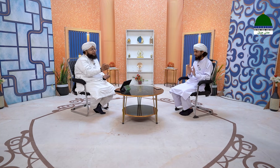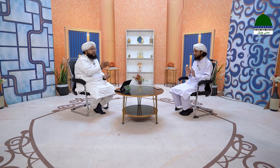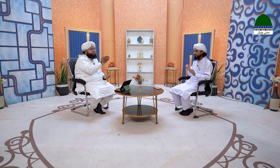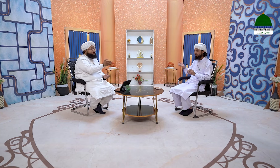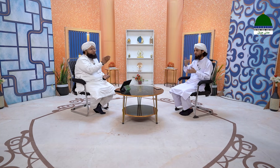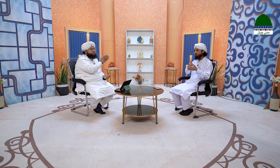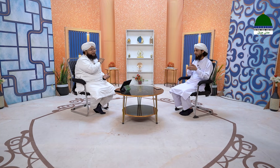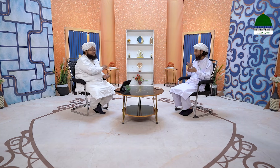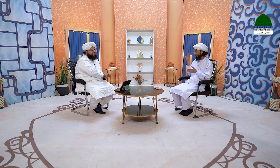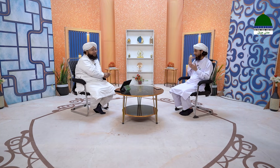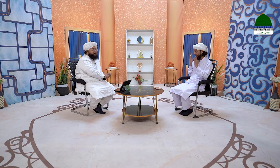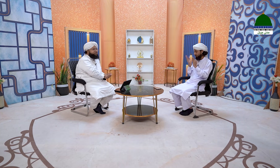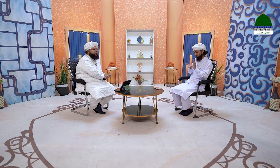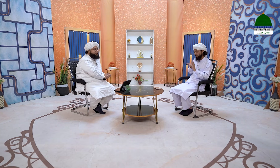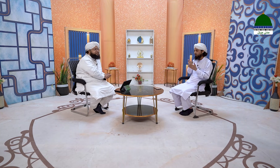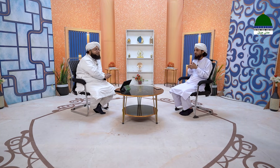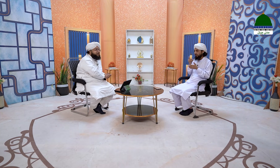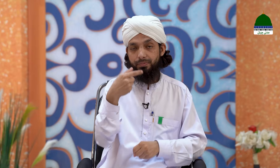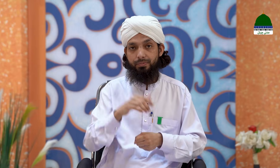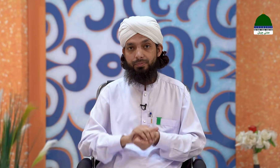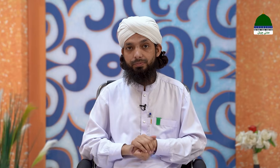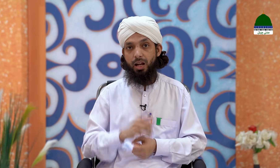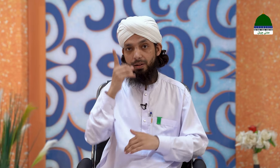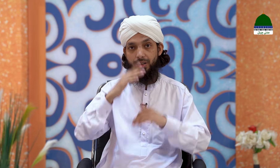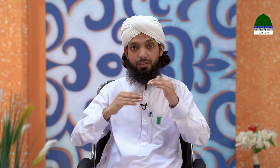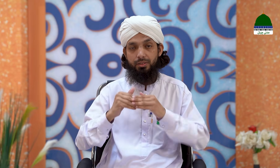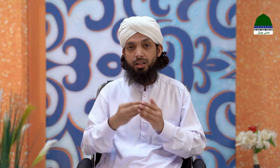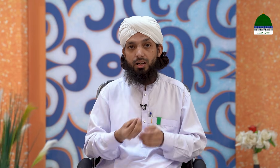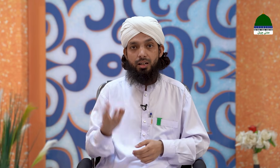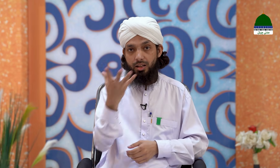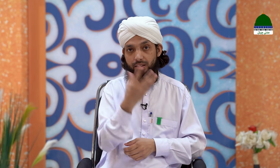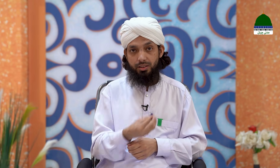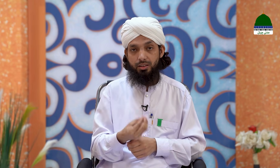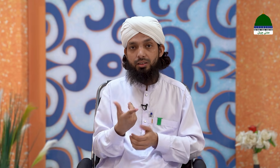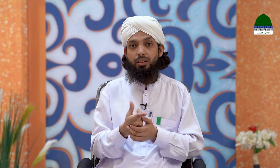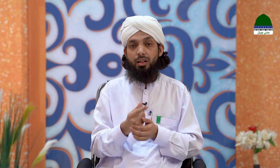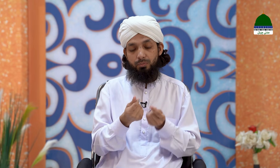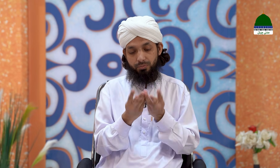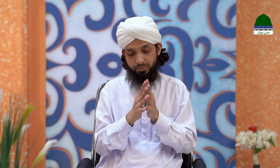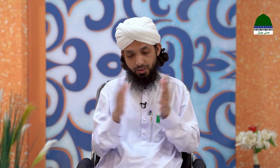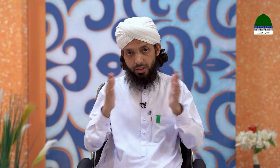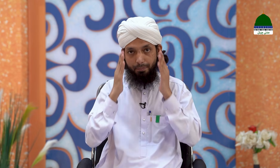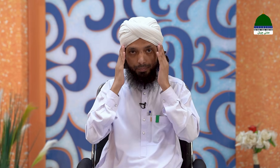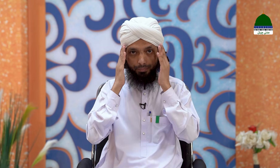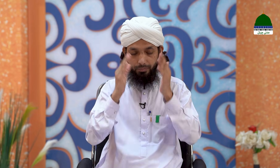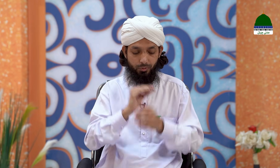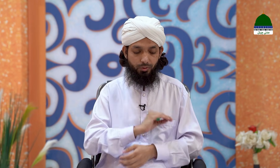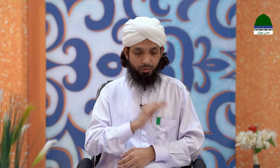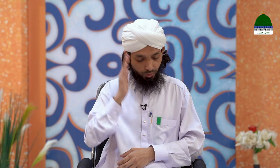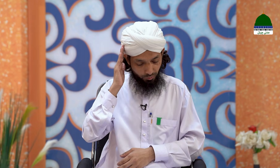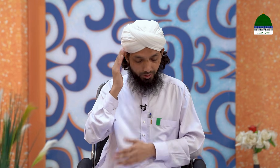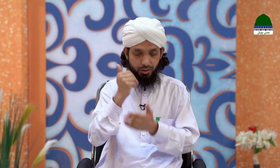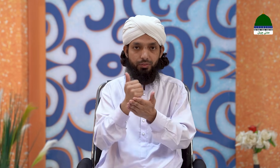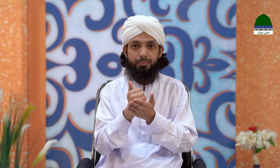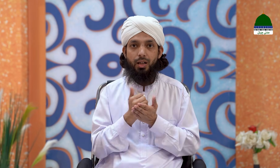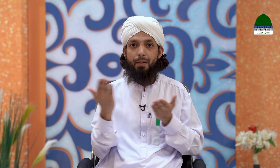عبادت کرتے ہیں آپ نے اس کو بڑھا دینا ہے انشاءاللہ عز و جل۔ اللہ پاک ہمیں ان ایام میں زیادہ سے زیادہ عبادت کرنے کی توفیق عطا فرمائے، آمین